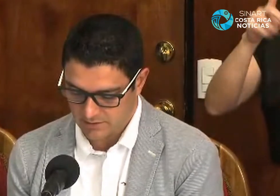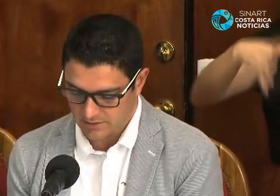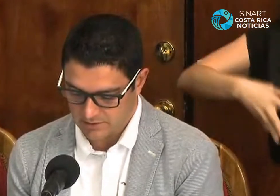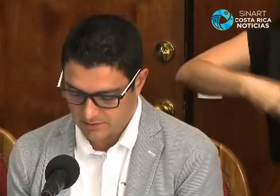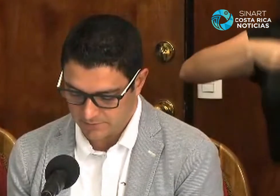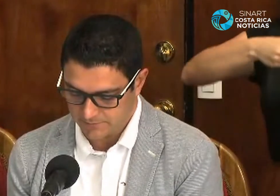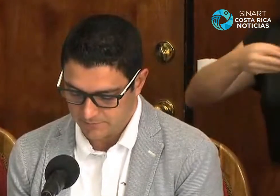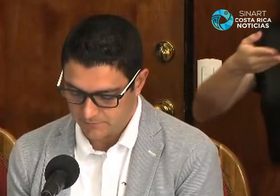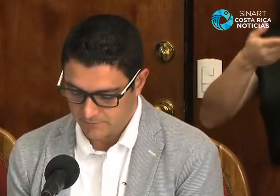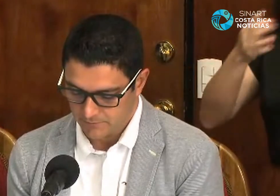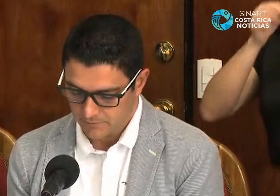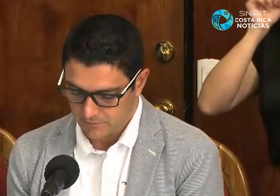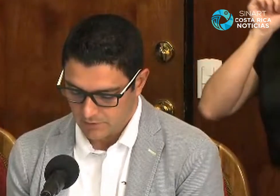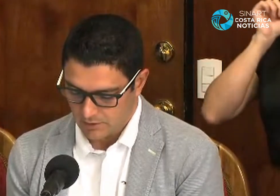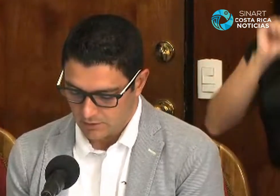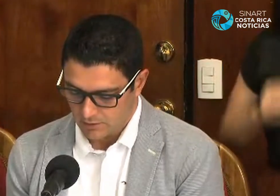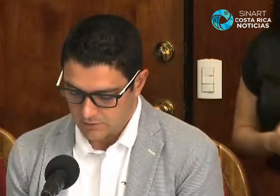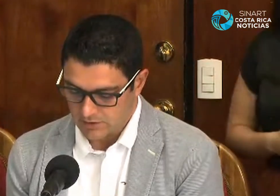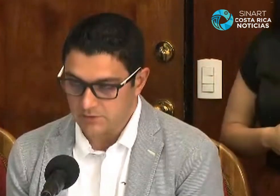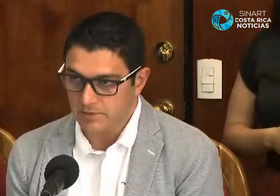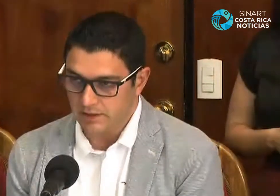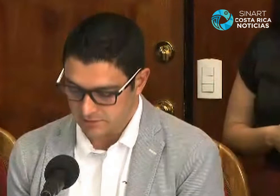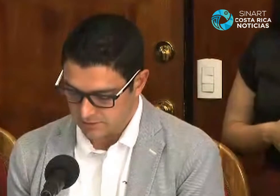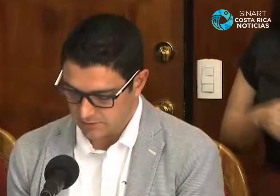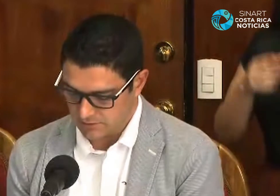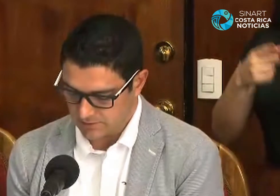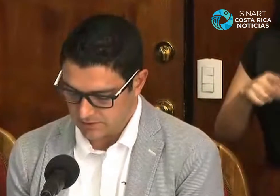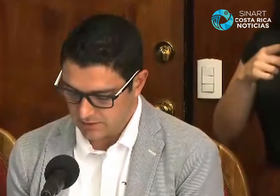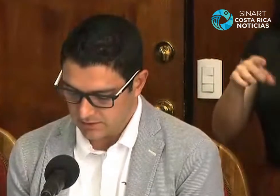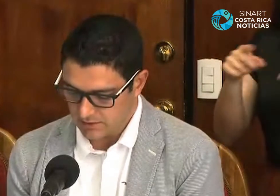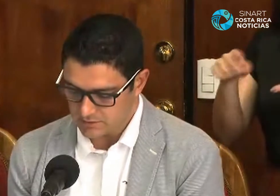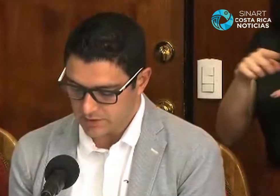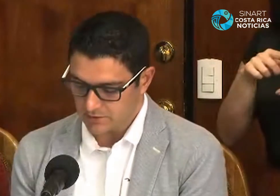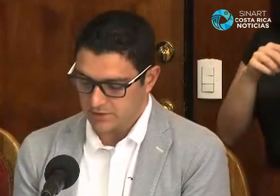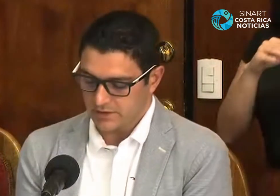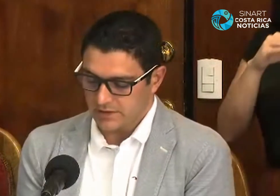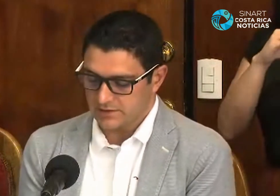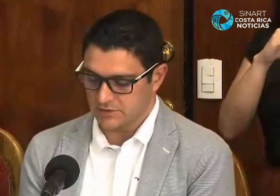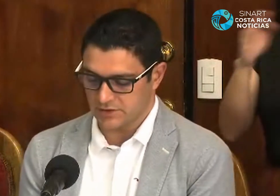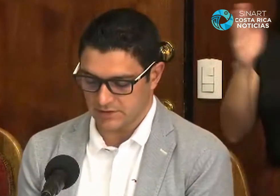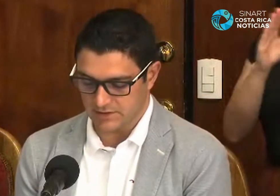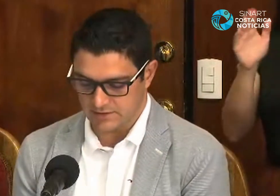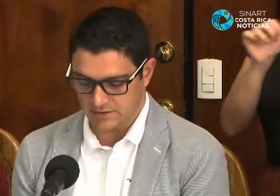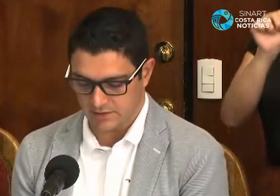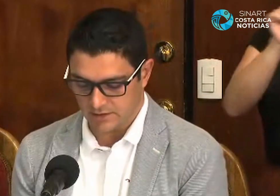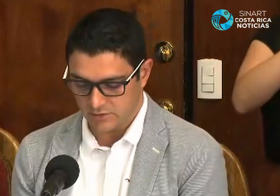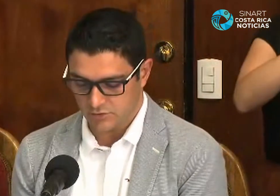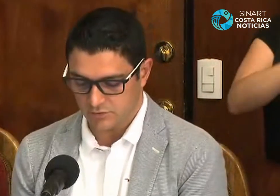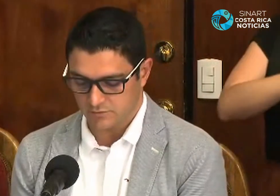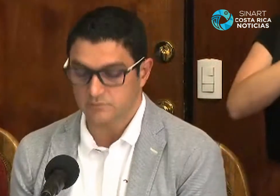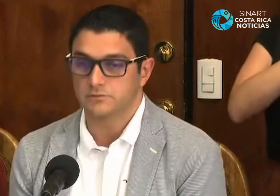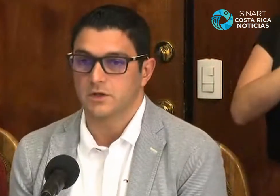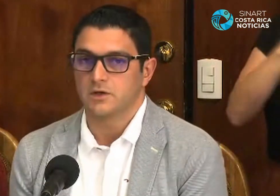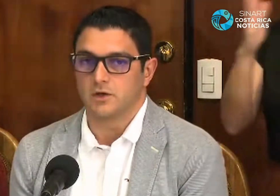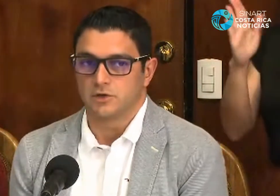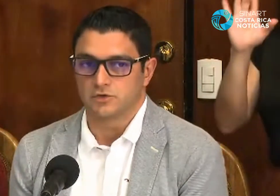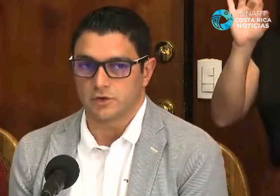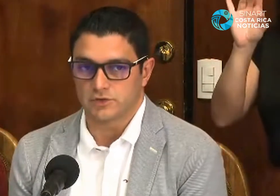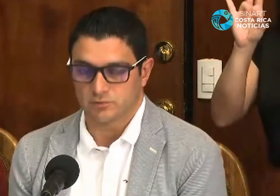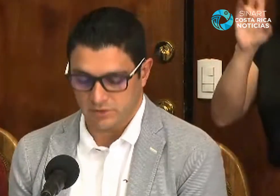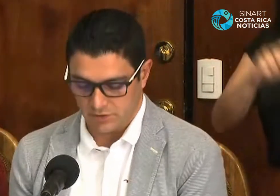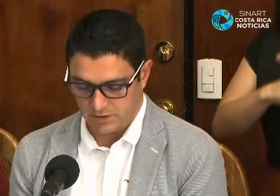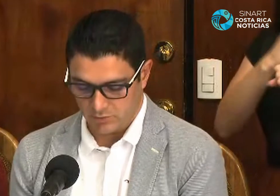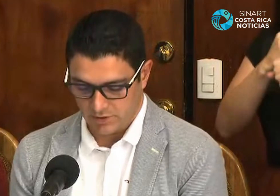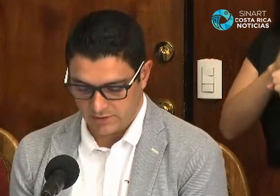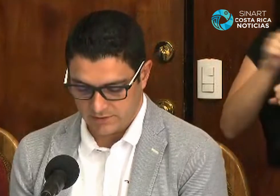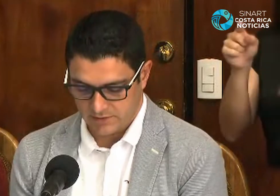más que ayer. Los casos van o se mantienen en el rango de 10 a 87 años. Son